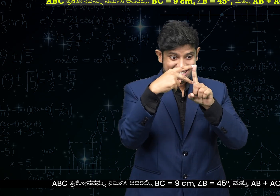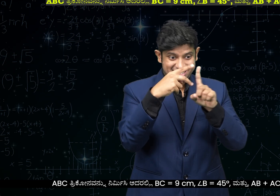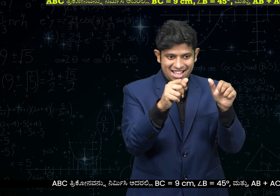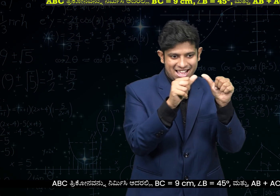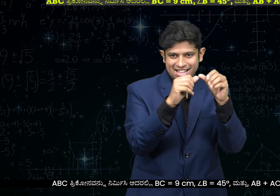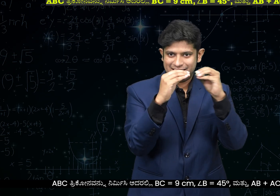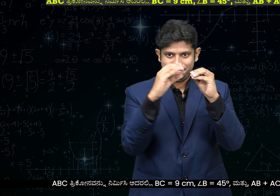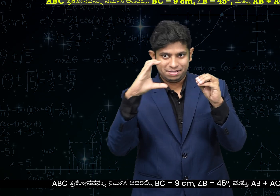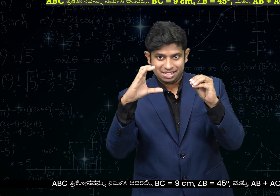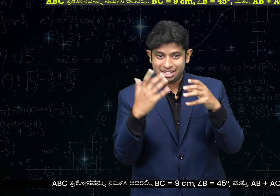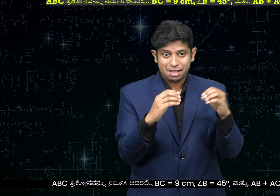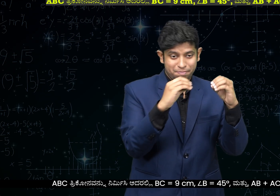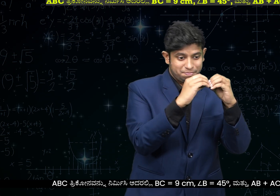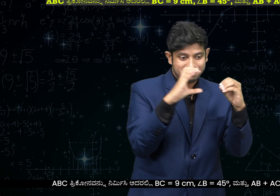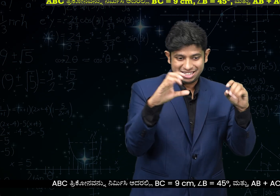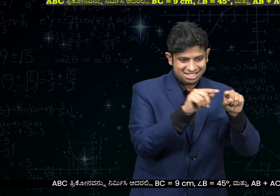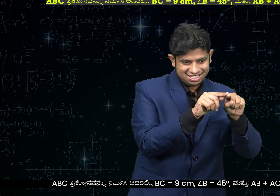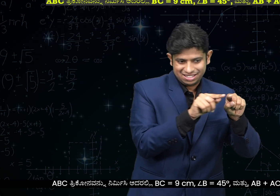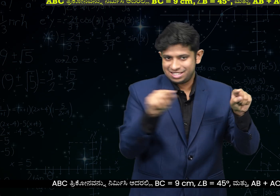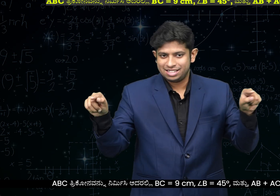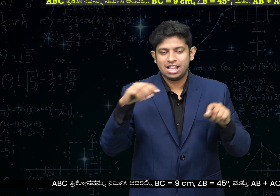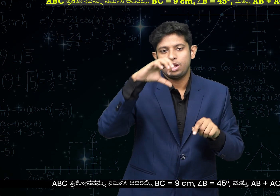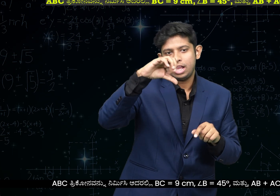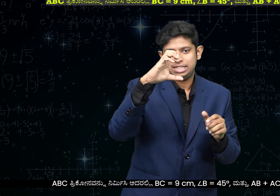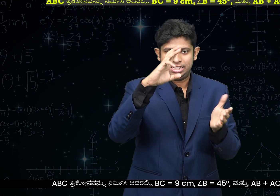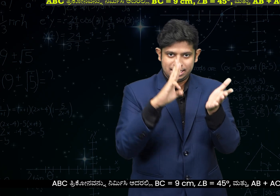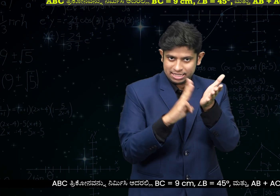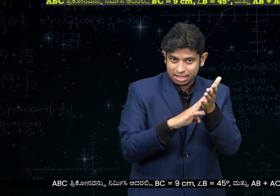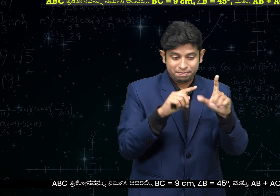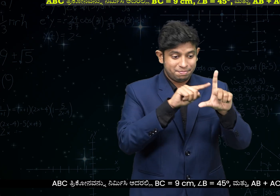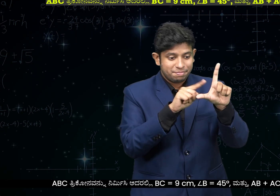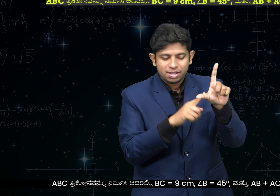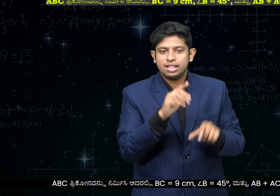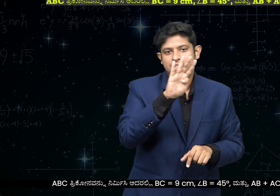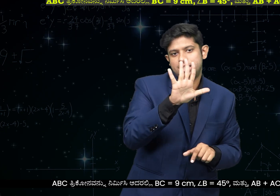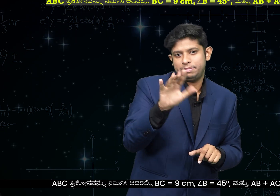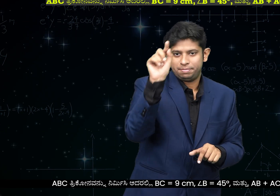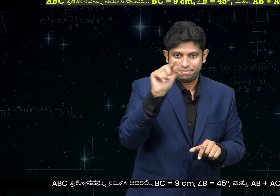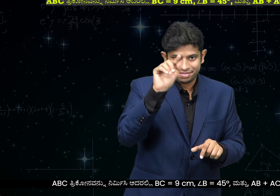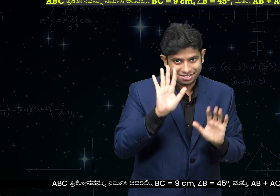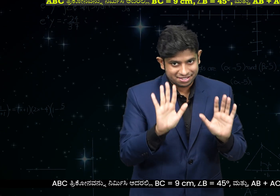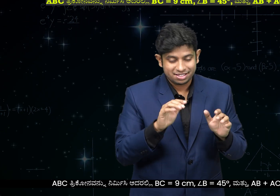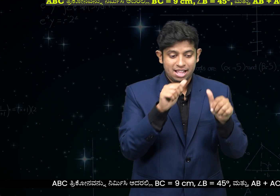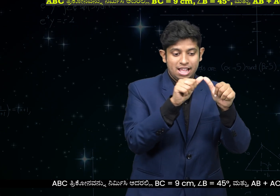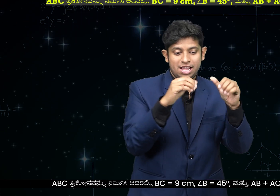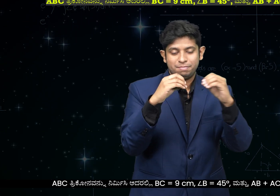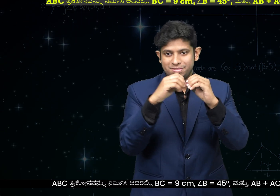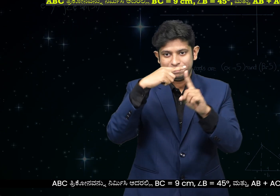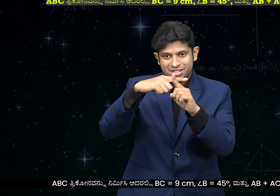ಎಬಿಸಿ ತ್ರಿಕೋನವನ್ನು ನಿರ್ಮಿಸಿ ಅದರಲ್ಲಿ ಬಿಸಿ = 9 ಸೆಂಟಿಮೀಟರ್, ಆಂಗಿಲ್ ಬಿ = 45 ಡಿಗ್ರಿ ಮತ್ತು ಎಬಿ